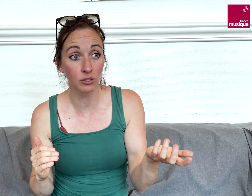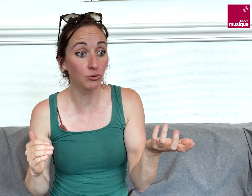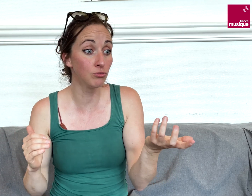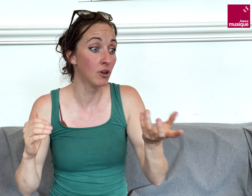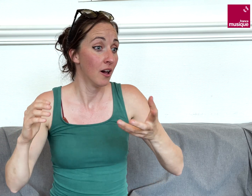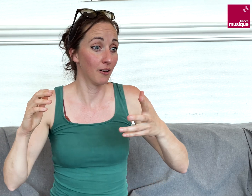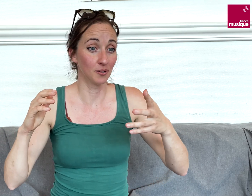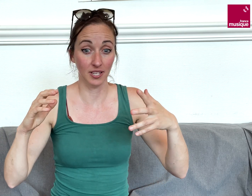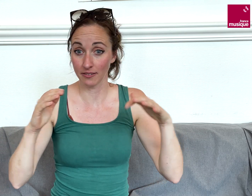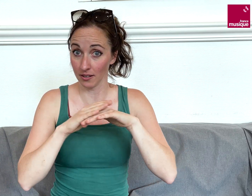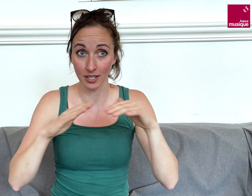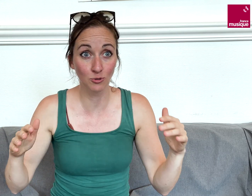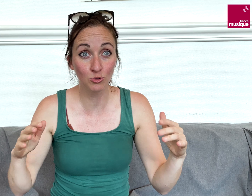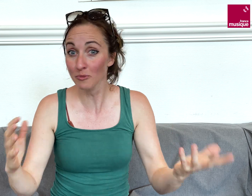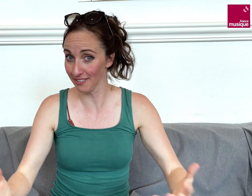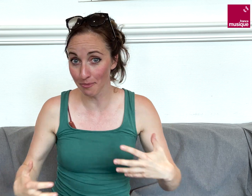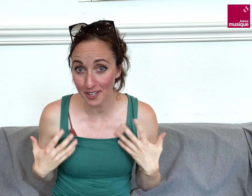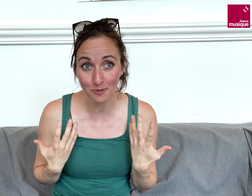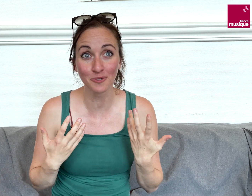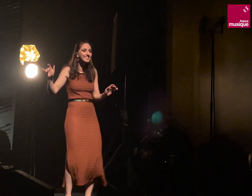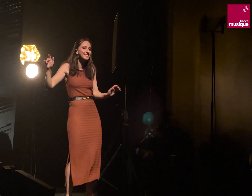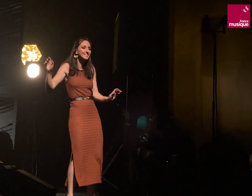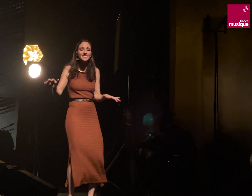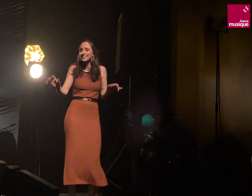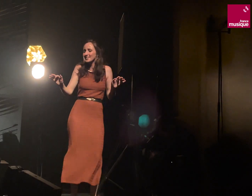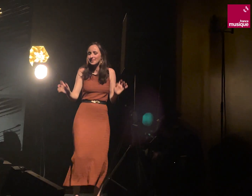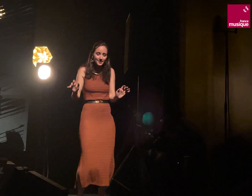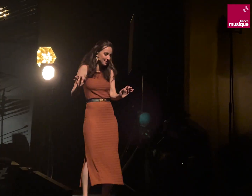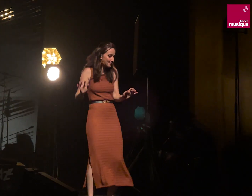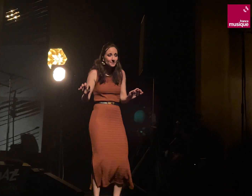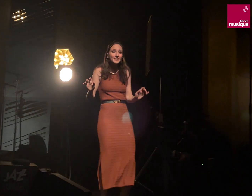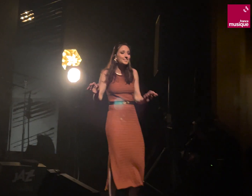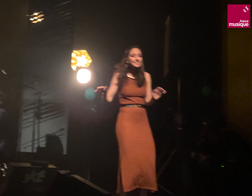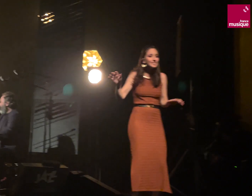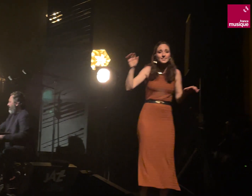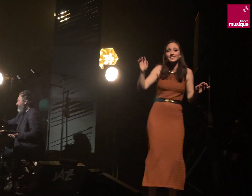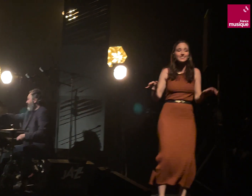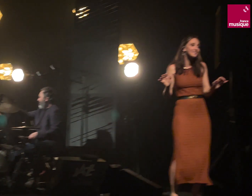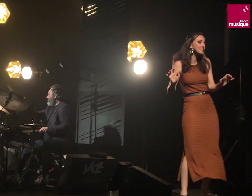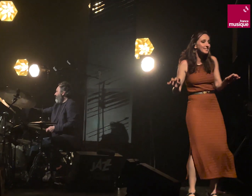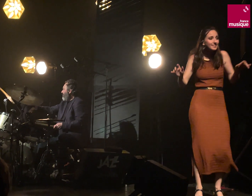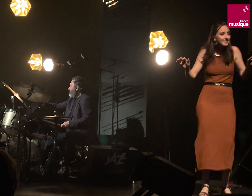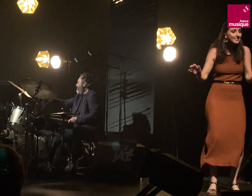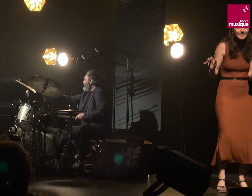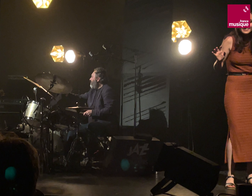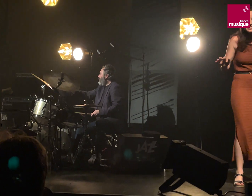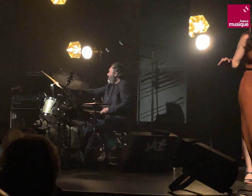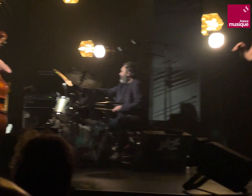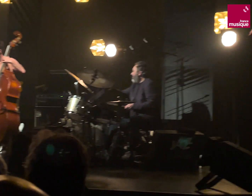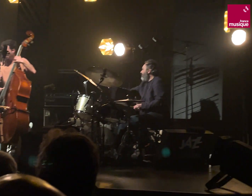aigus, certains rien du tout mais les vibrations. Les chantsigneurs traduisent le texte de la chanson, mais pas seulement. En plus de ça, on